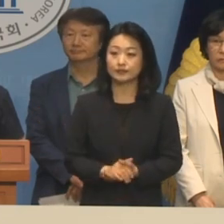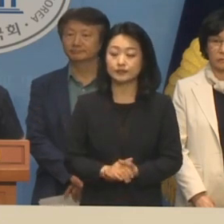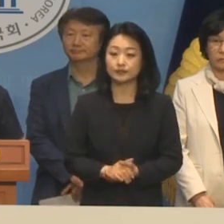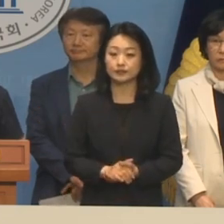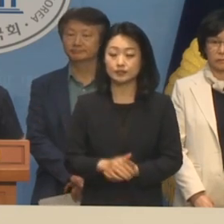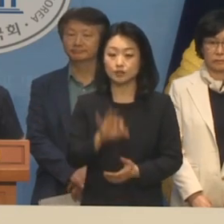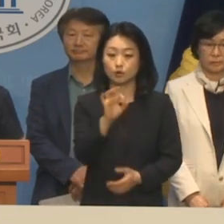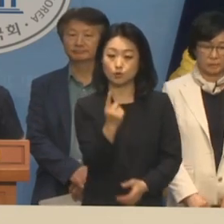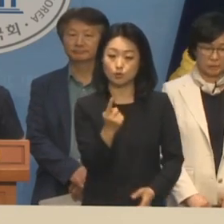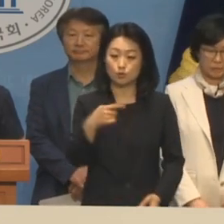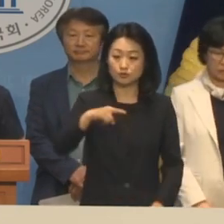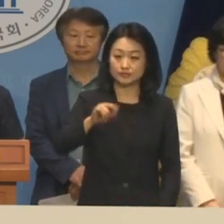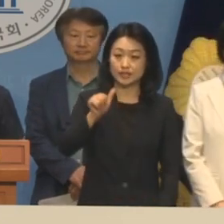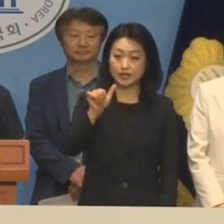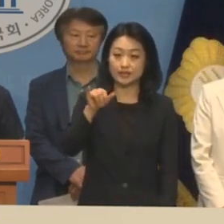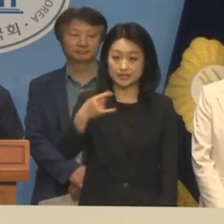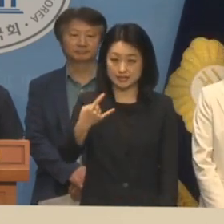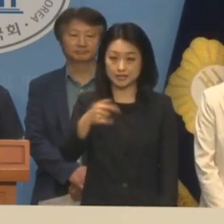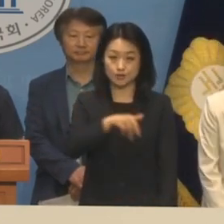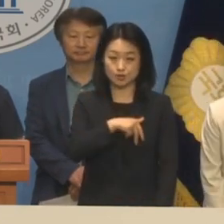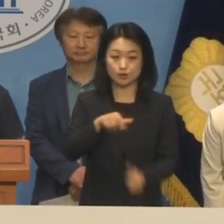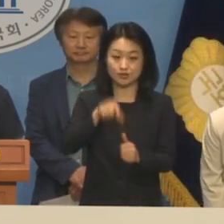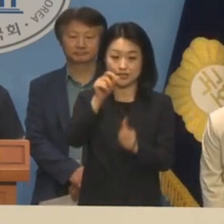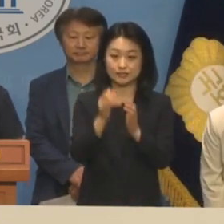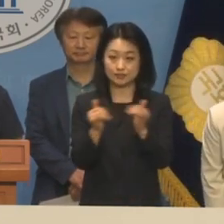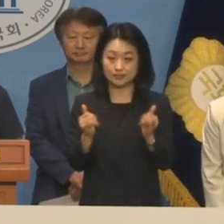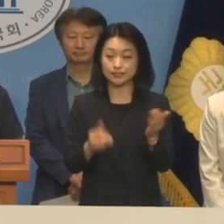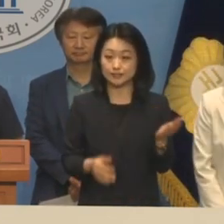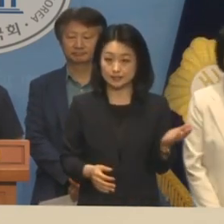더불어민주당 오세희 당선인 오셨습니다.